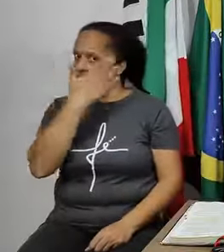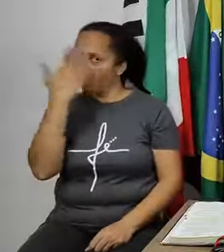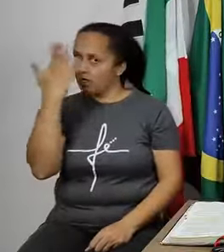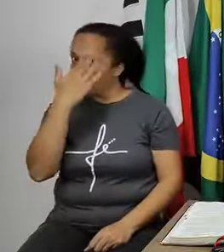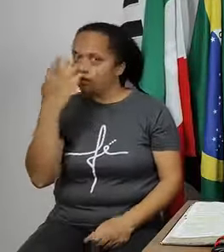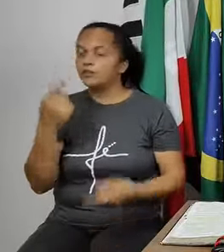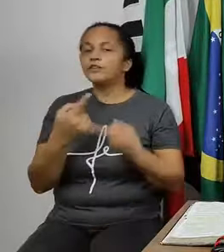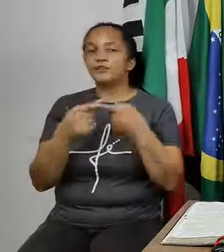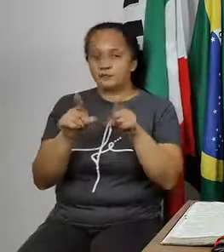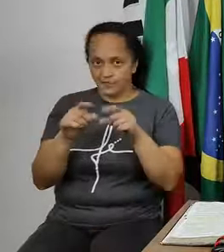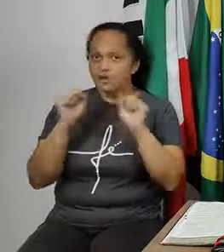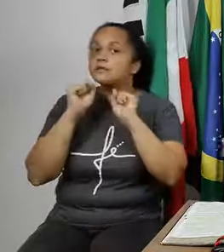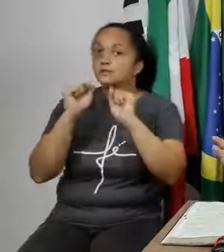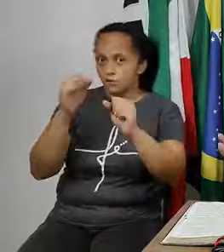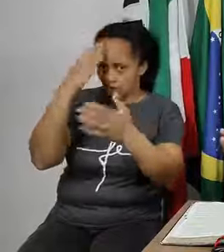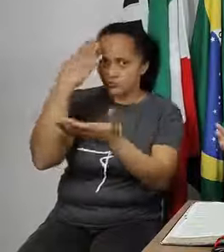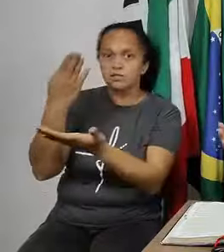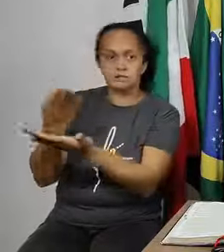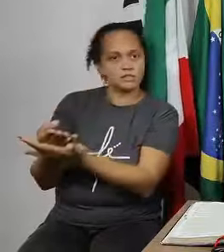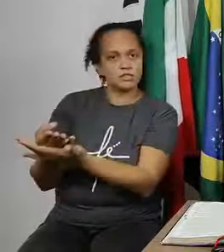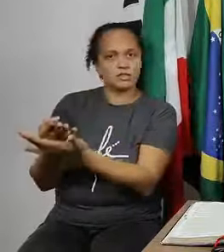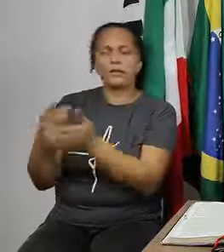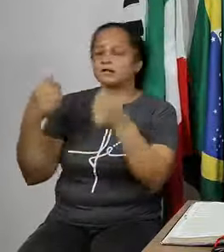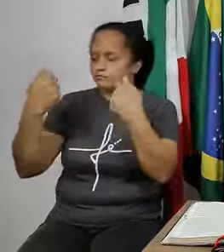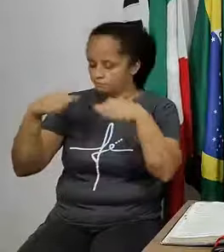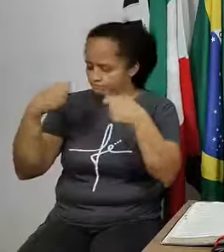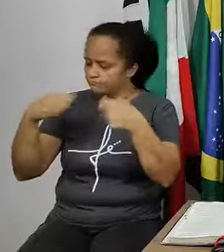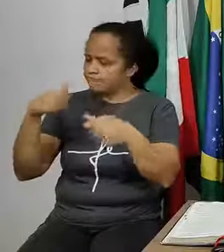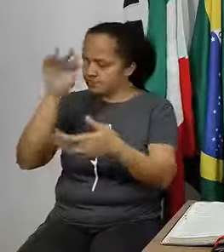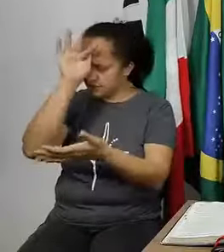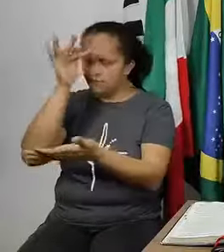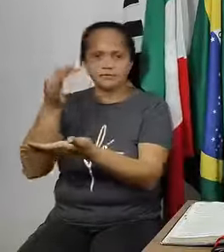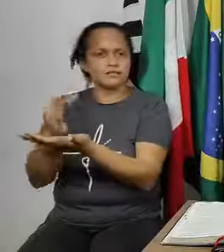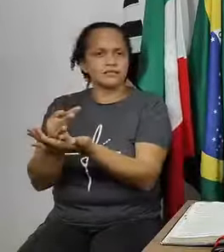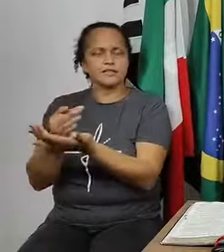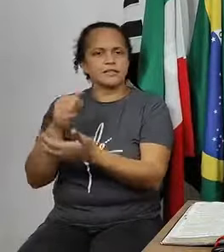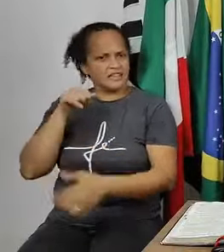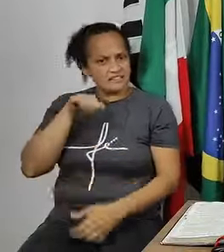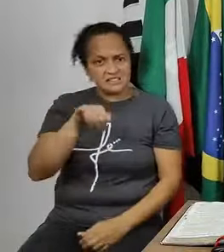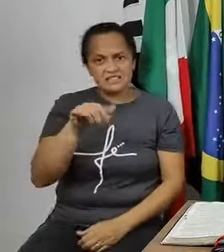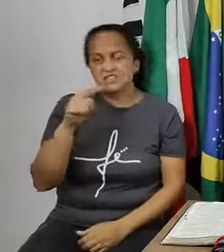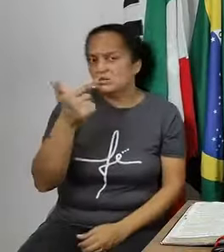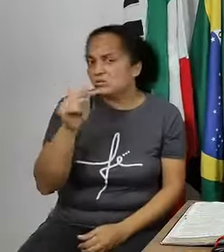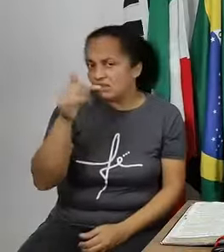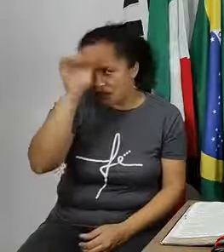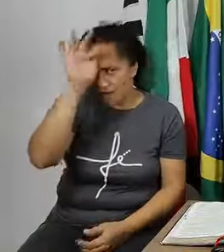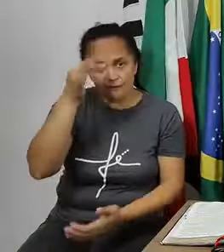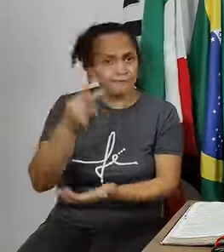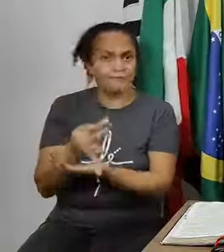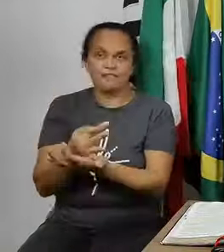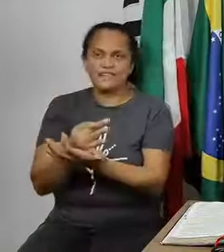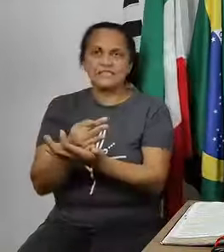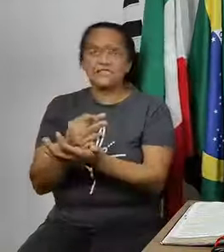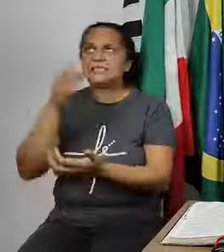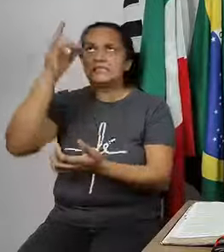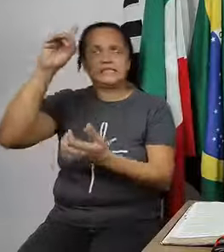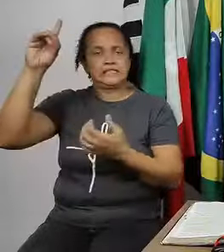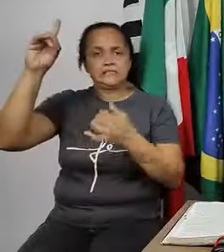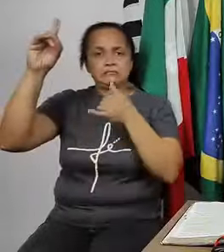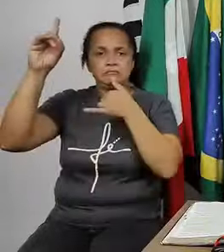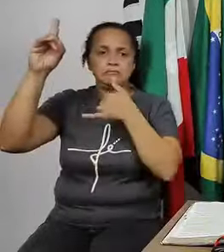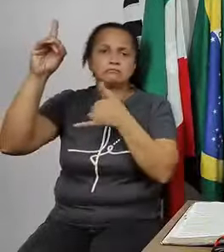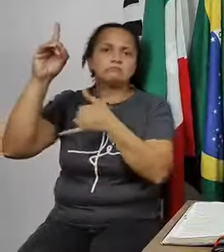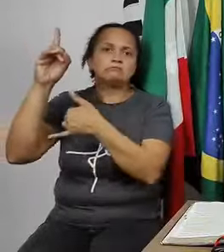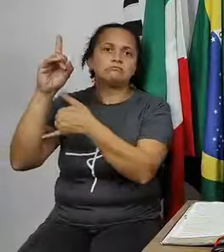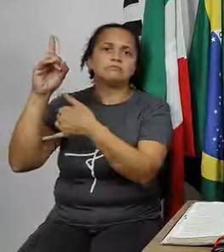fé. Por isso que a gente precisa entender que sem fé é impossível agradar a Deus. Por quê? Porque Deus a gente não pode